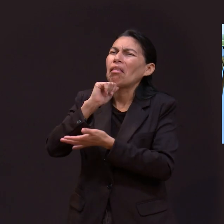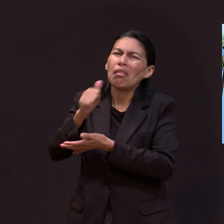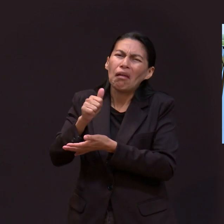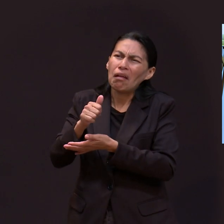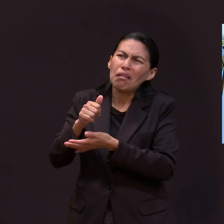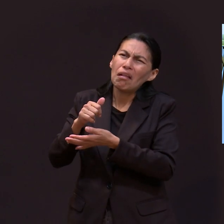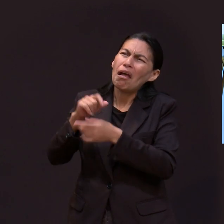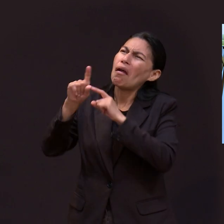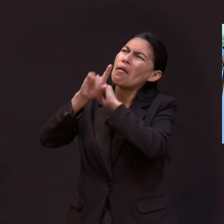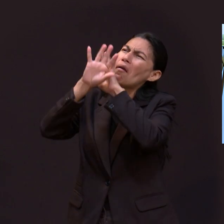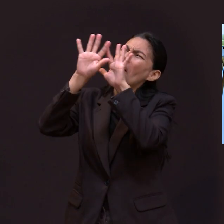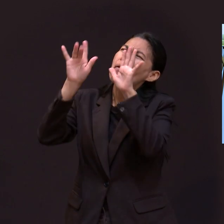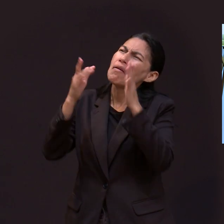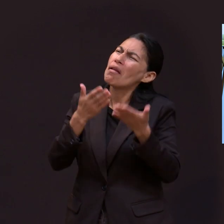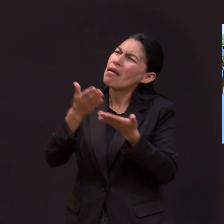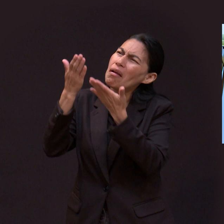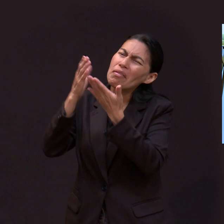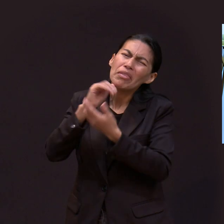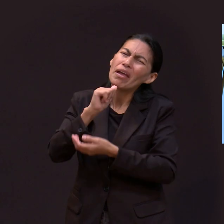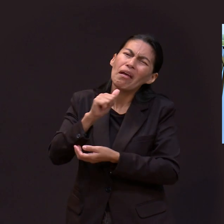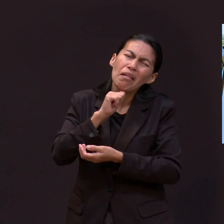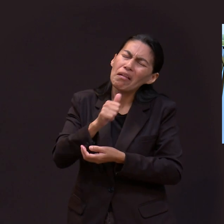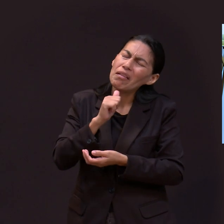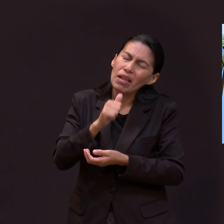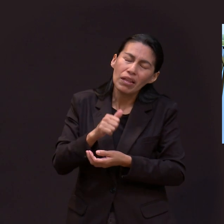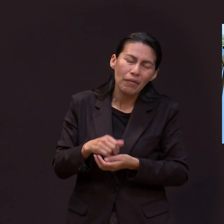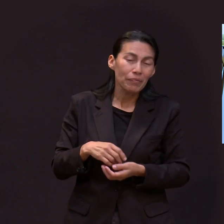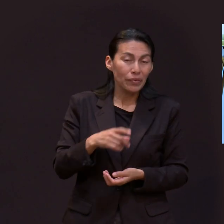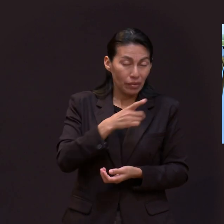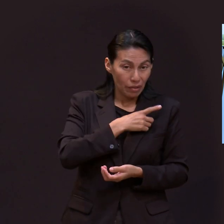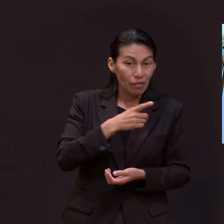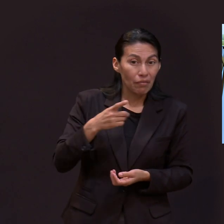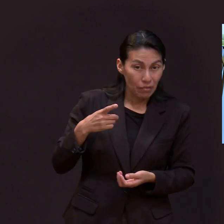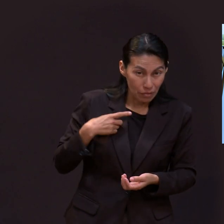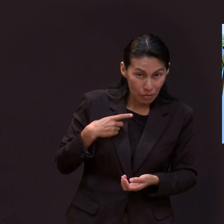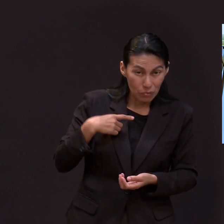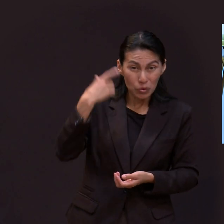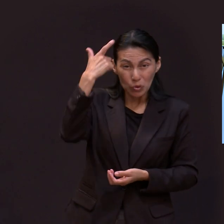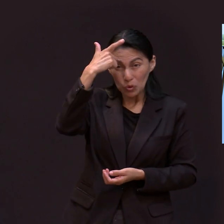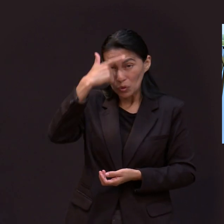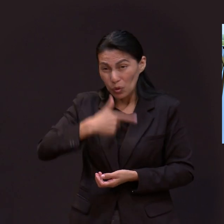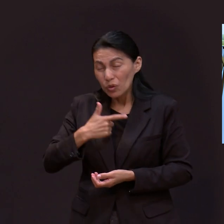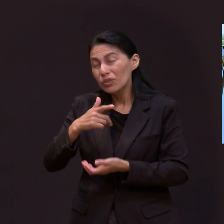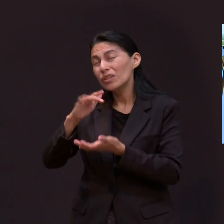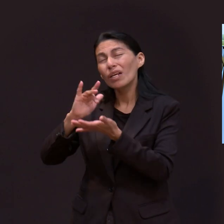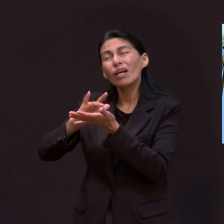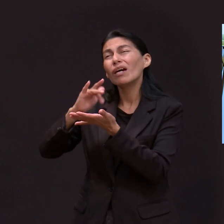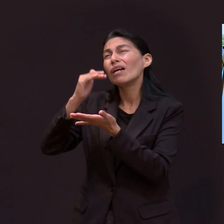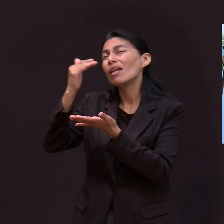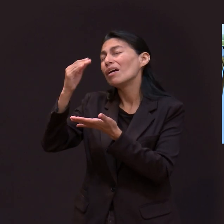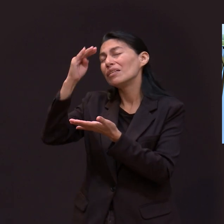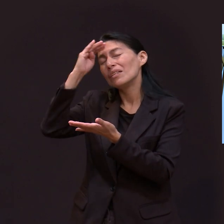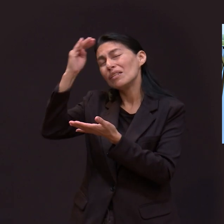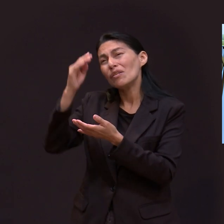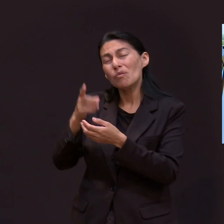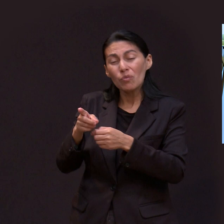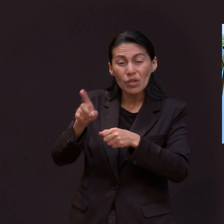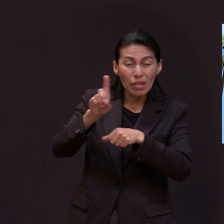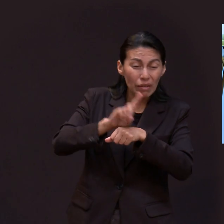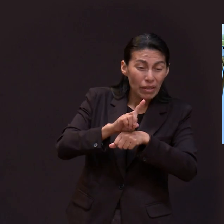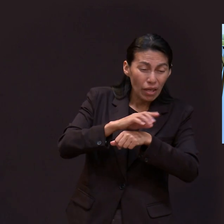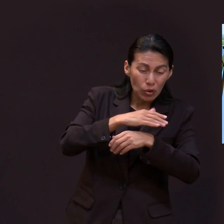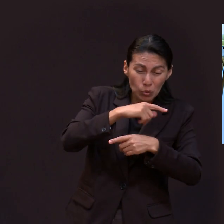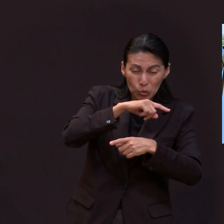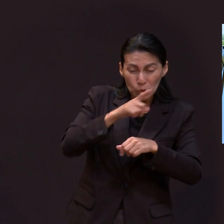glorificamos a dios en oración en la noche hay que darle las gracias a dios en la mañana hay que